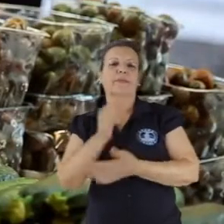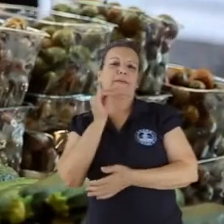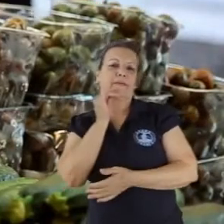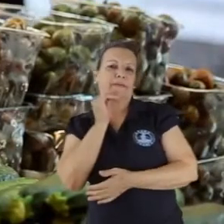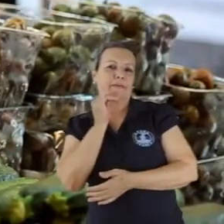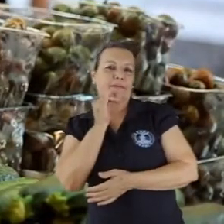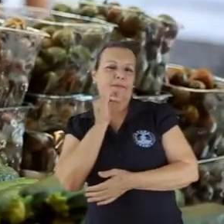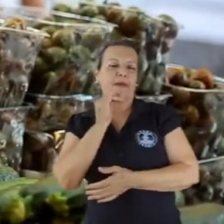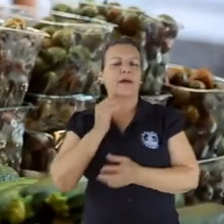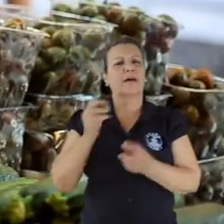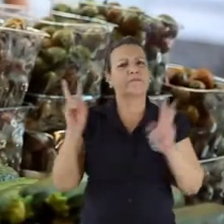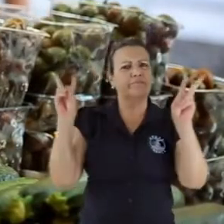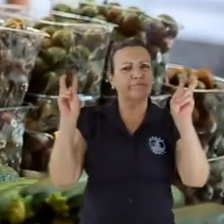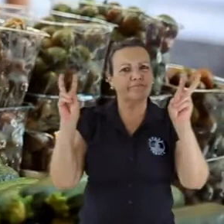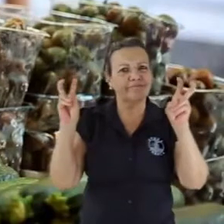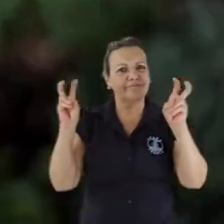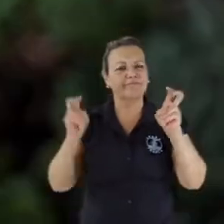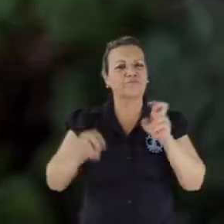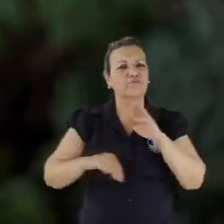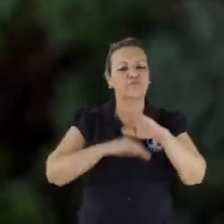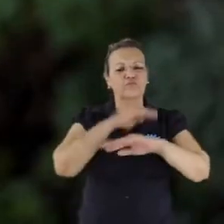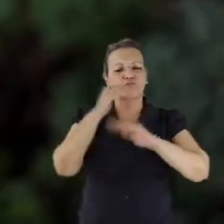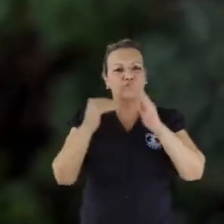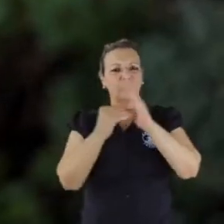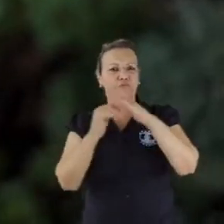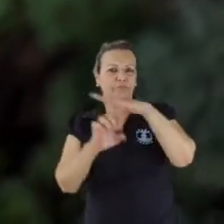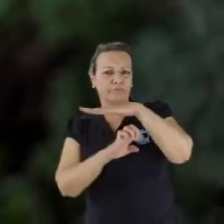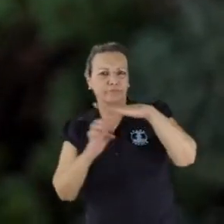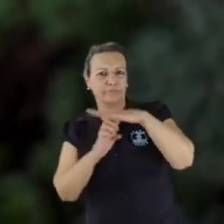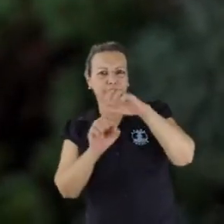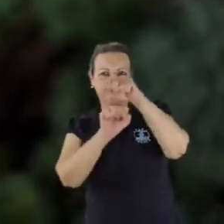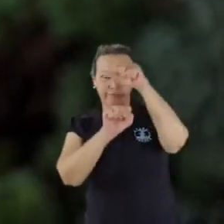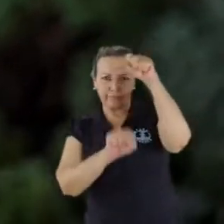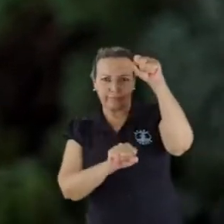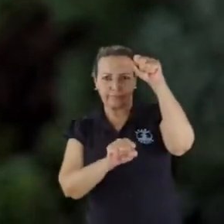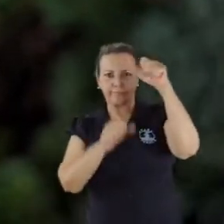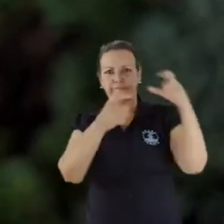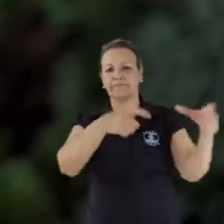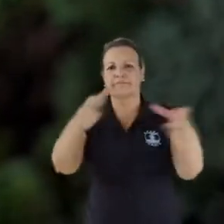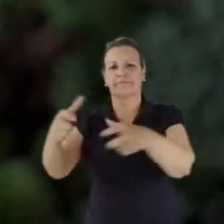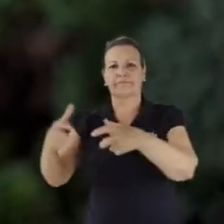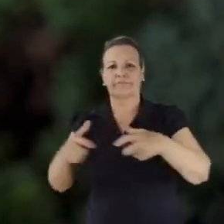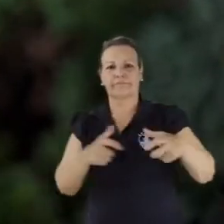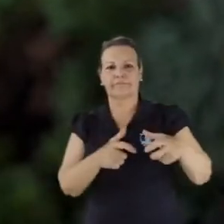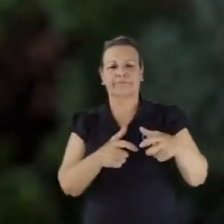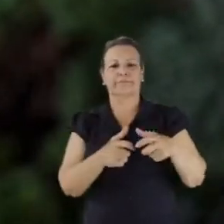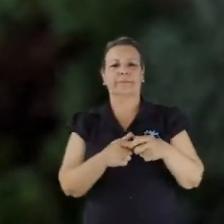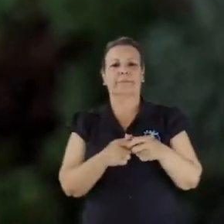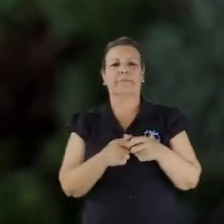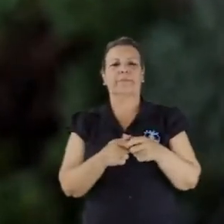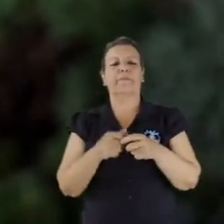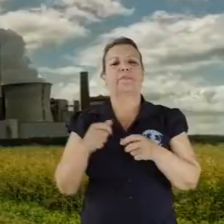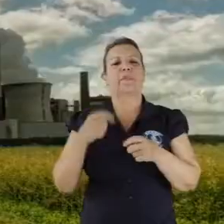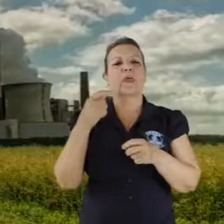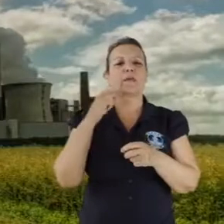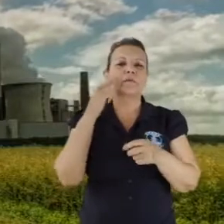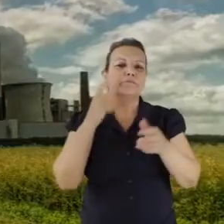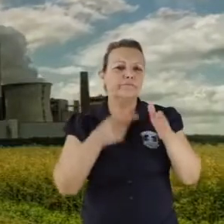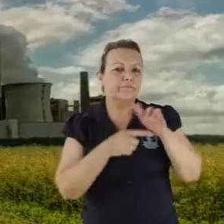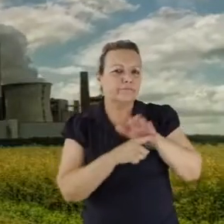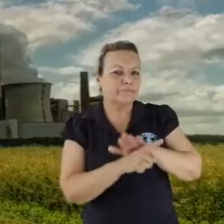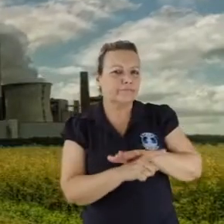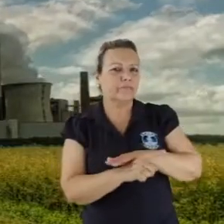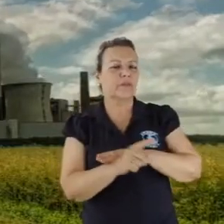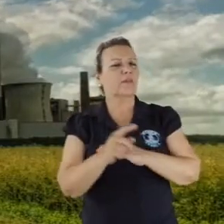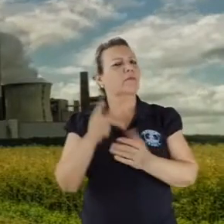Sustentabilidade, por exemplo, é algo que quase toda empresa vai estampar em seus produtos ou em seus portfólios. Resta uma